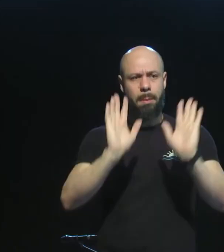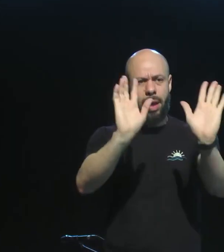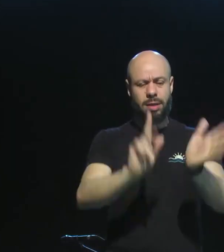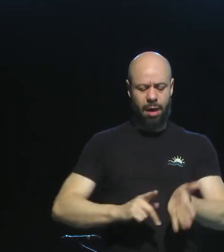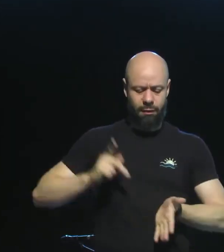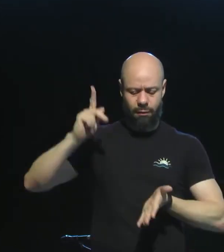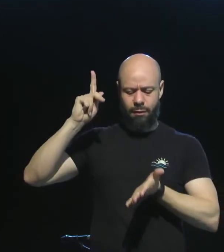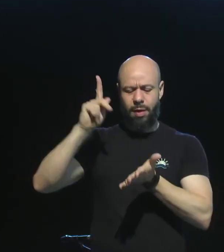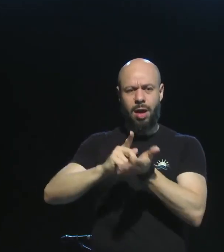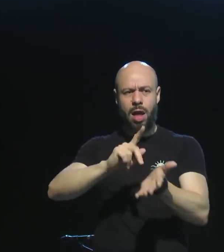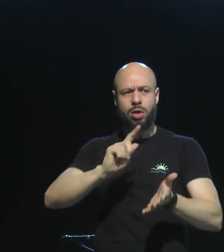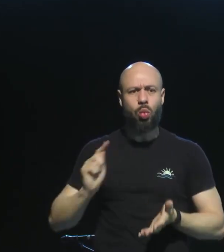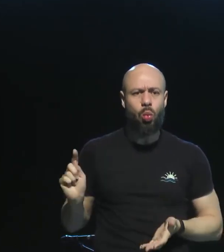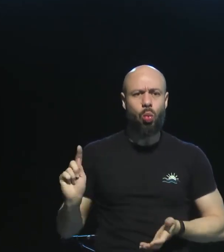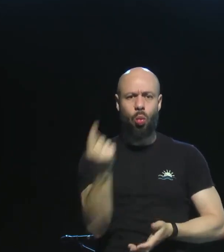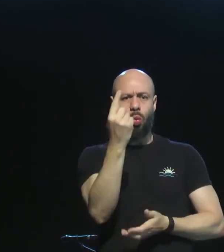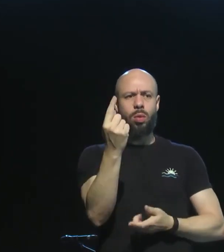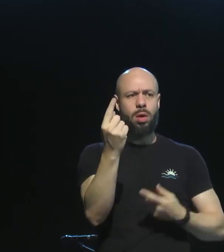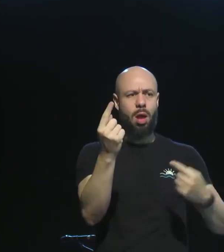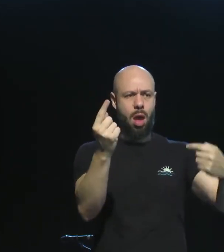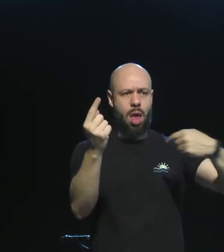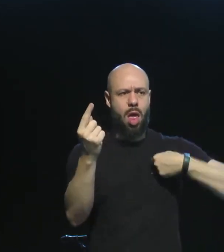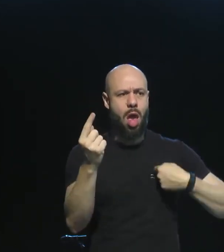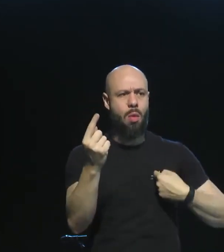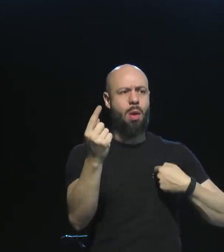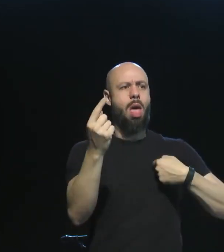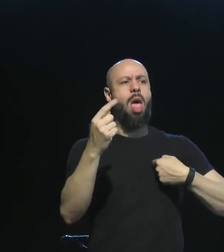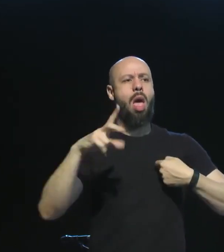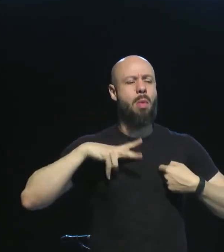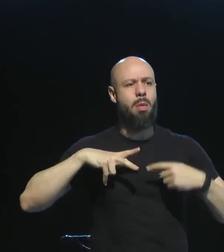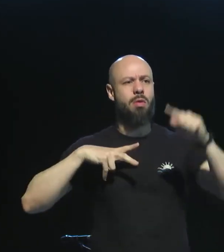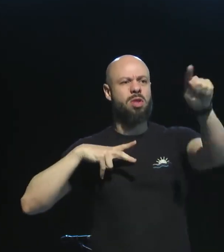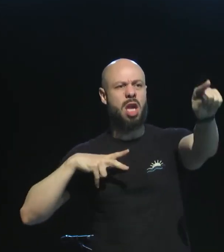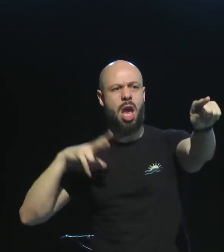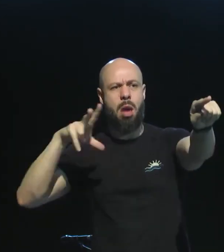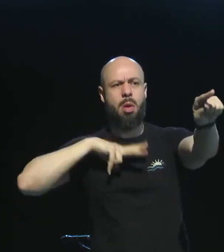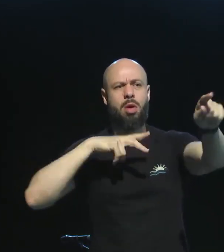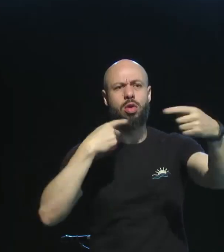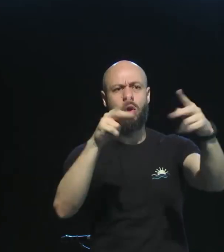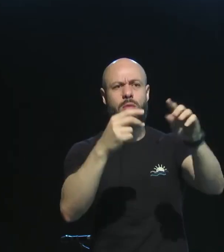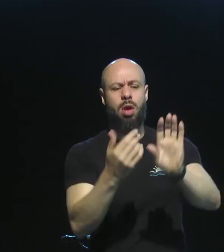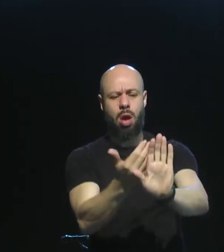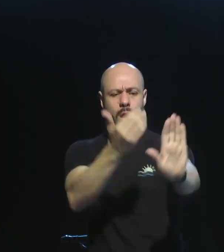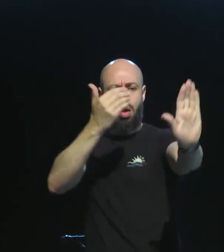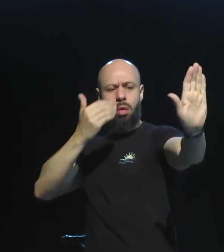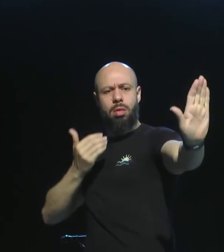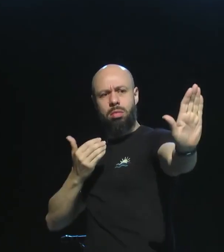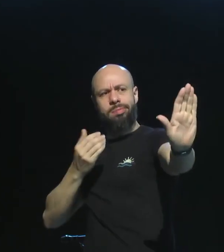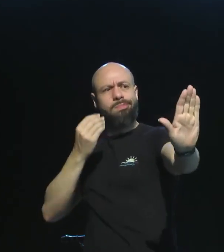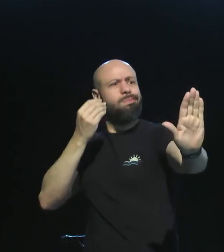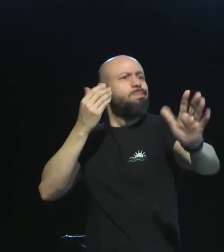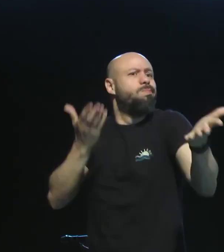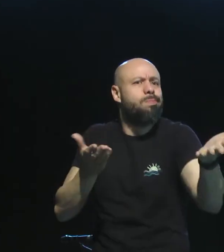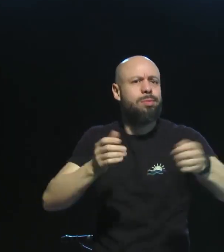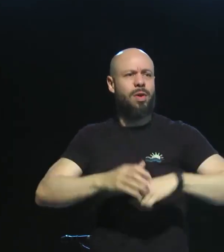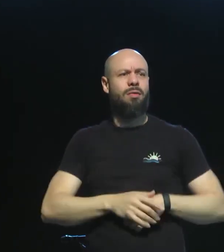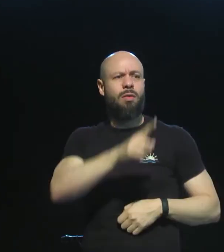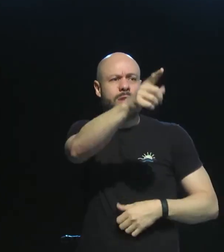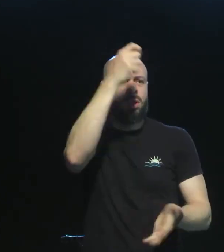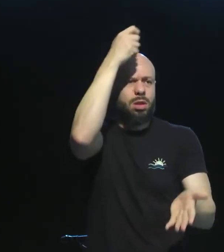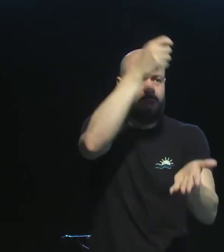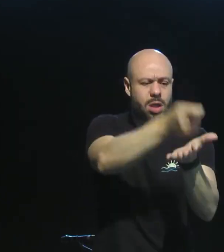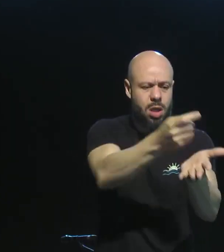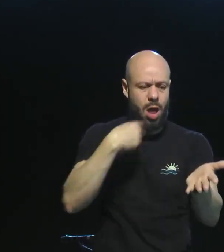para você, é a sua perspectiva, isso é você que determina. Você